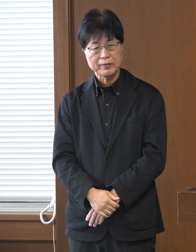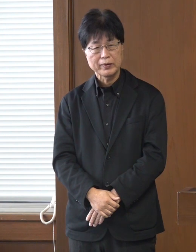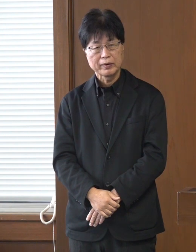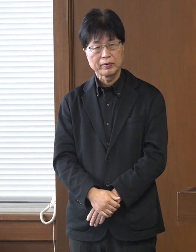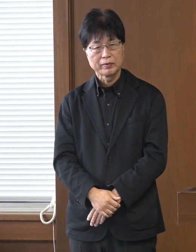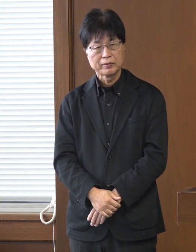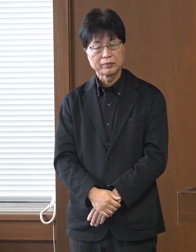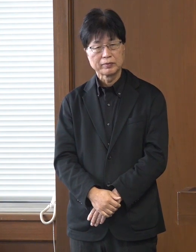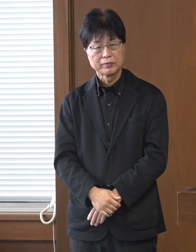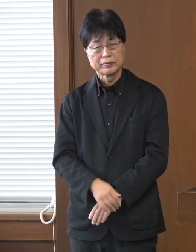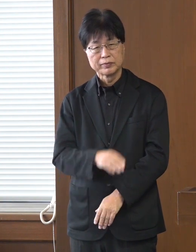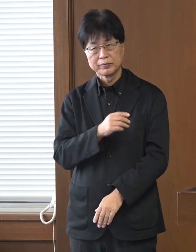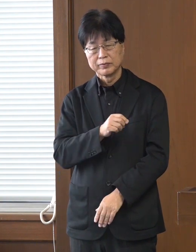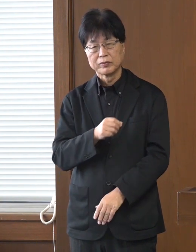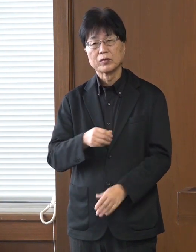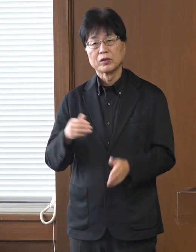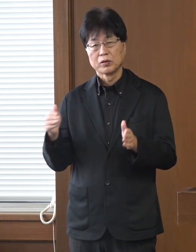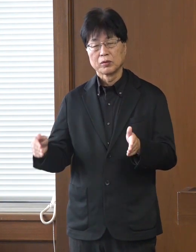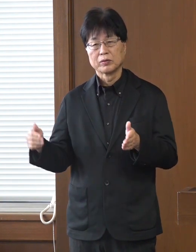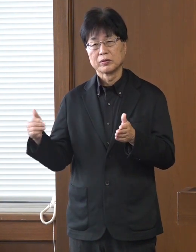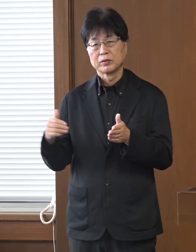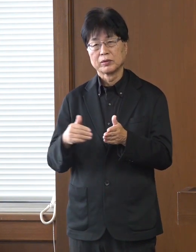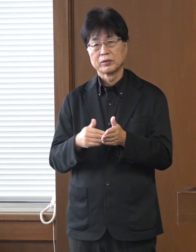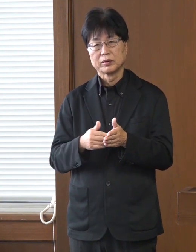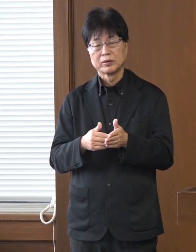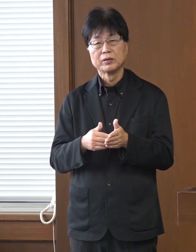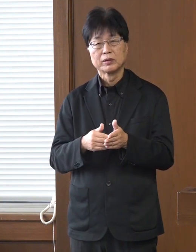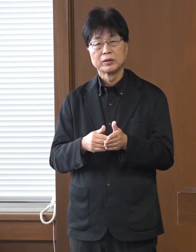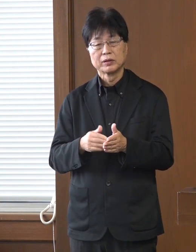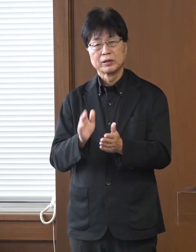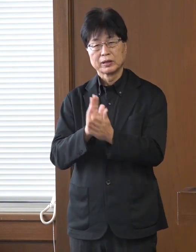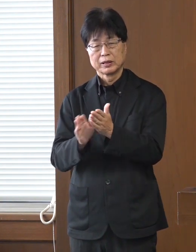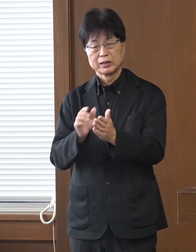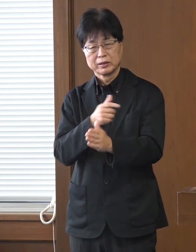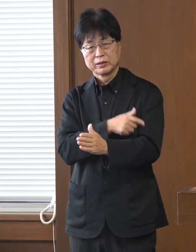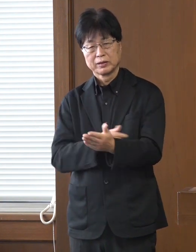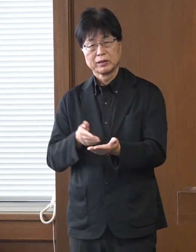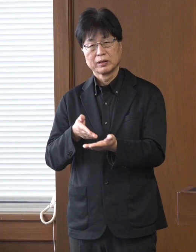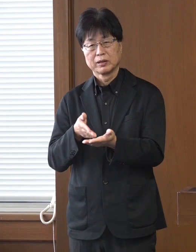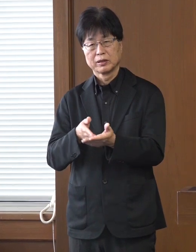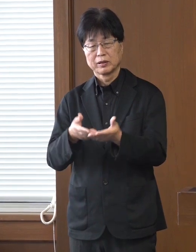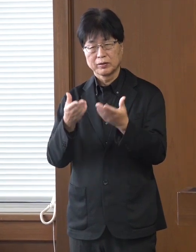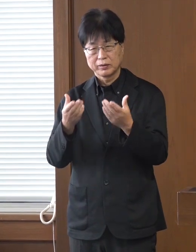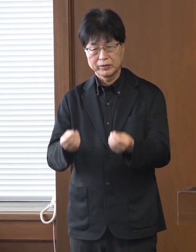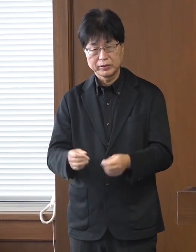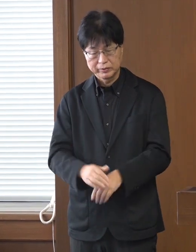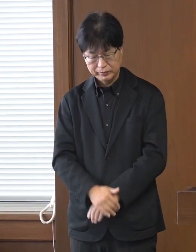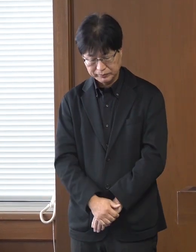はい、それでは以上をもちまして地域記者会見終了いたします。お疲れ様でした。